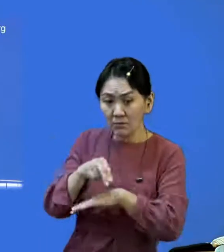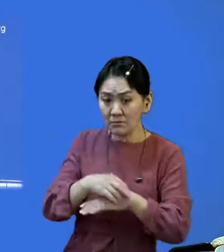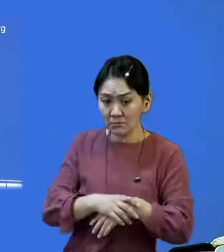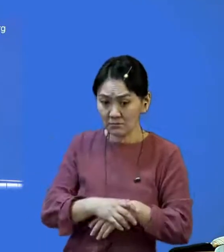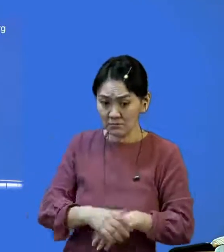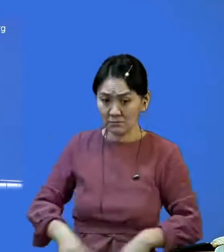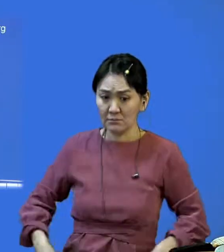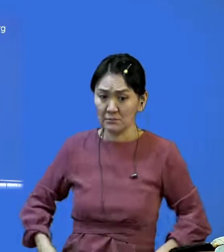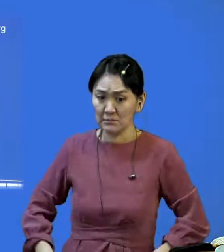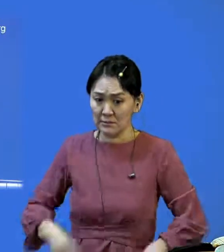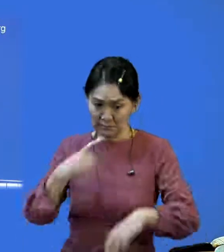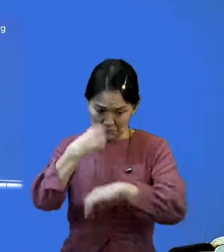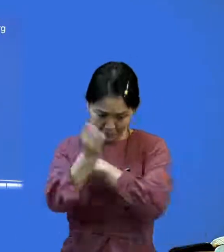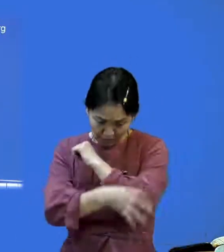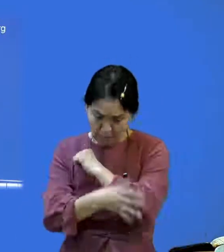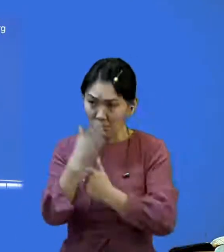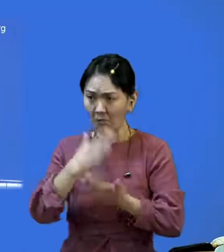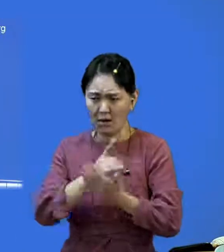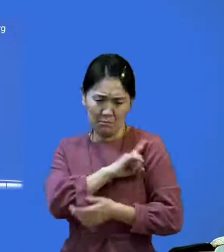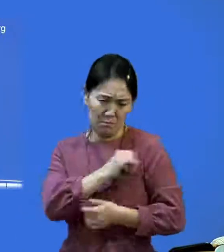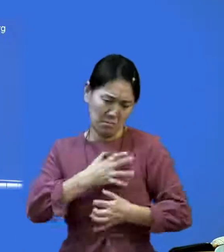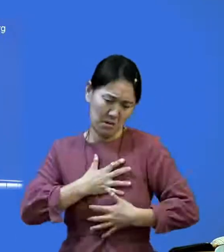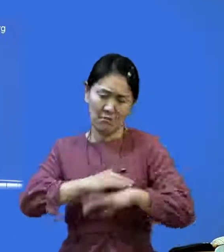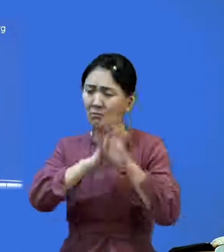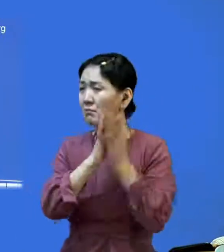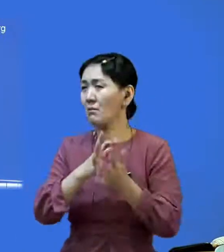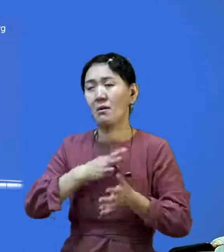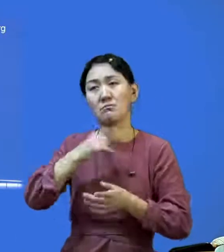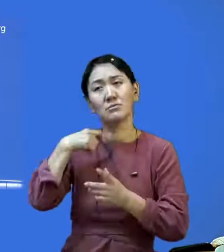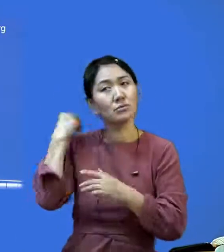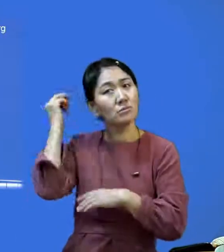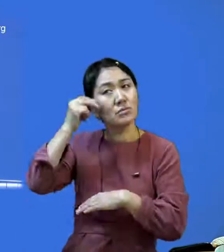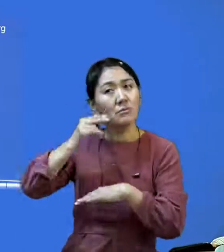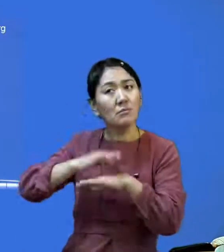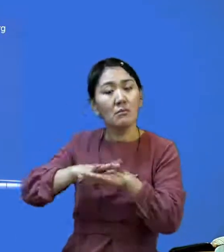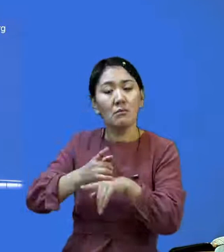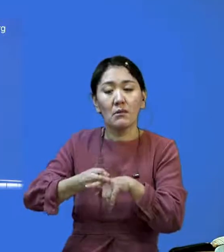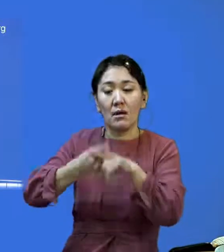ядуу дарчиг байж, илбэг хангалуун байж, аль алинд нь би суралцсан.